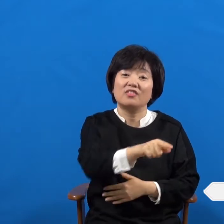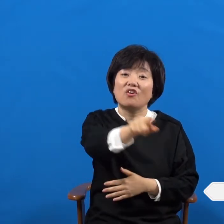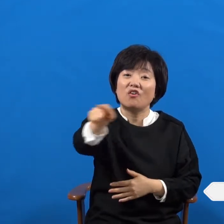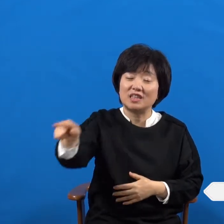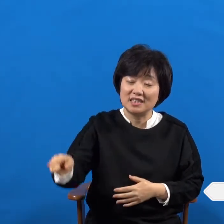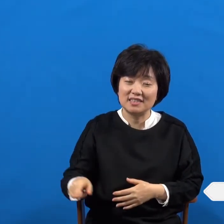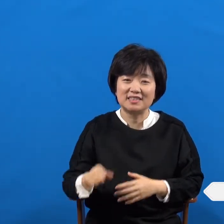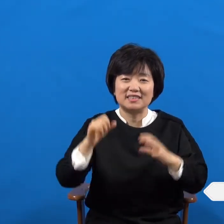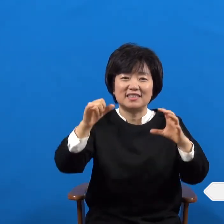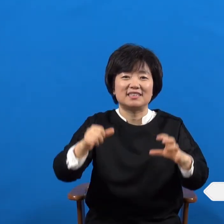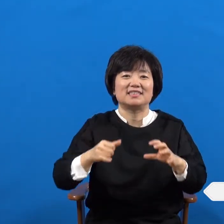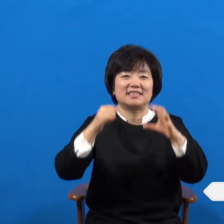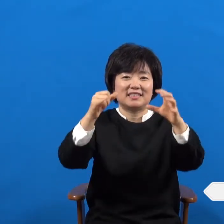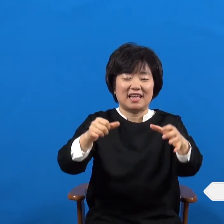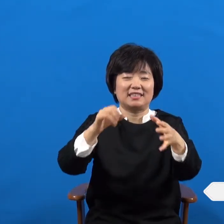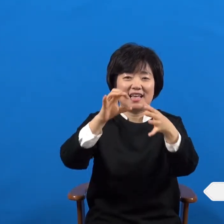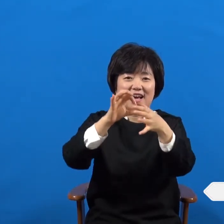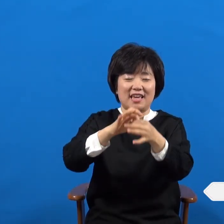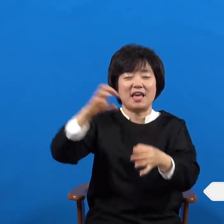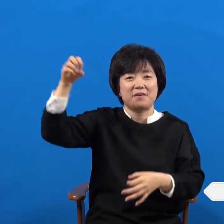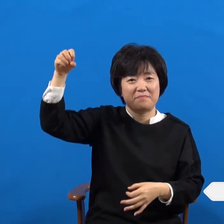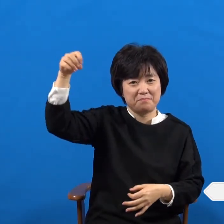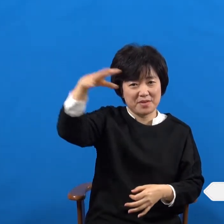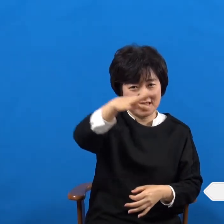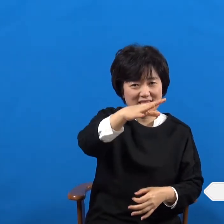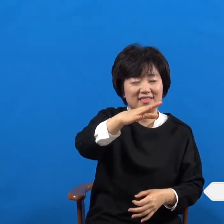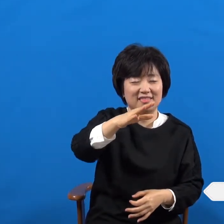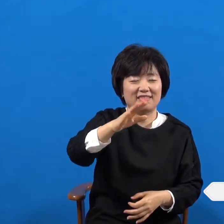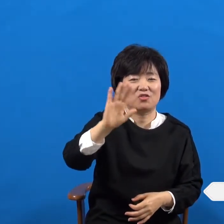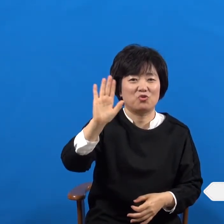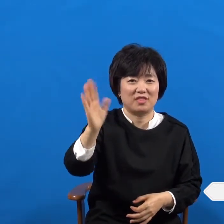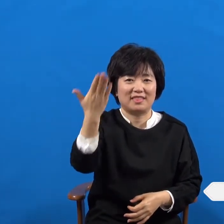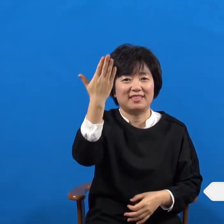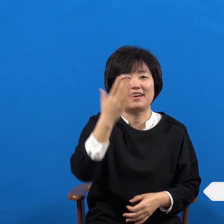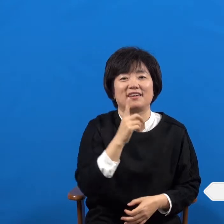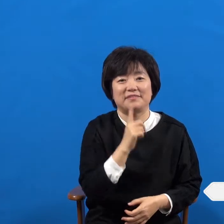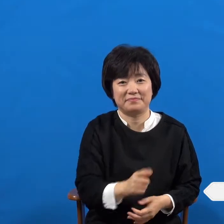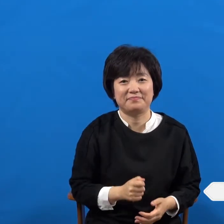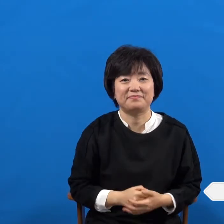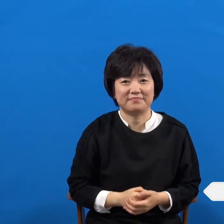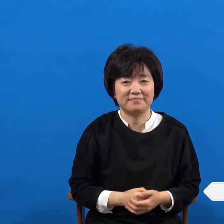너희는 세상의 빛이라.